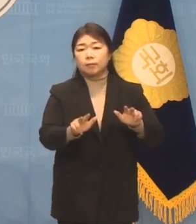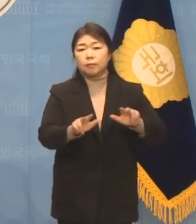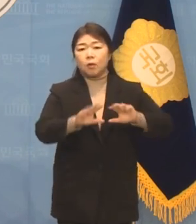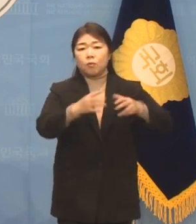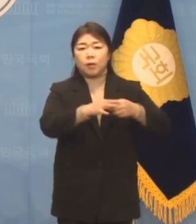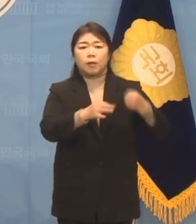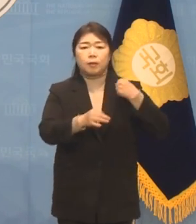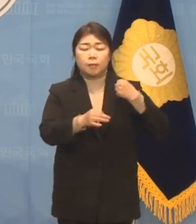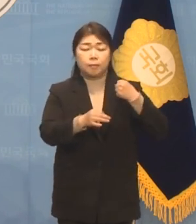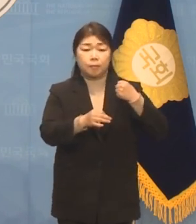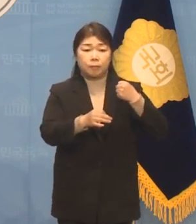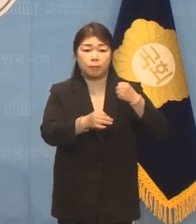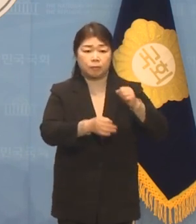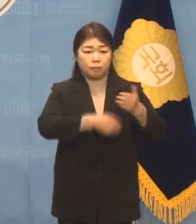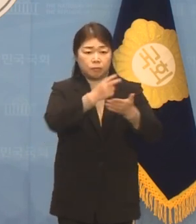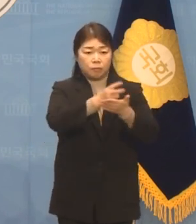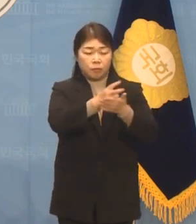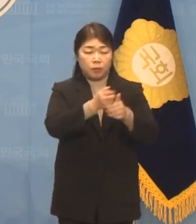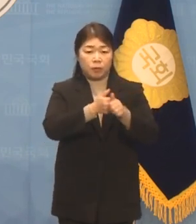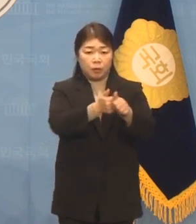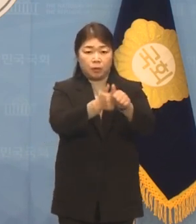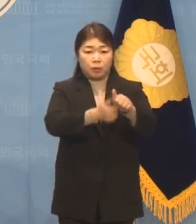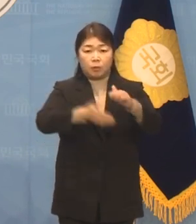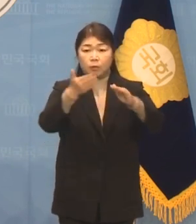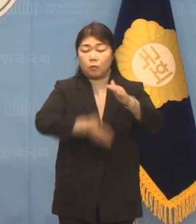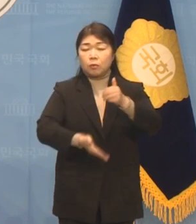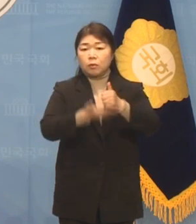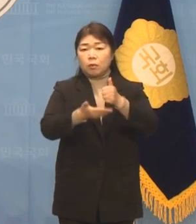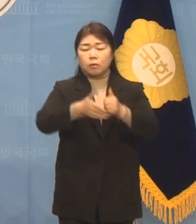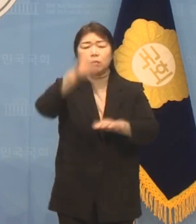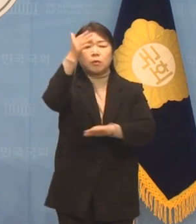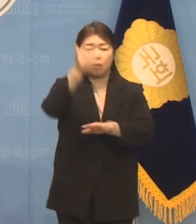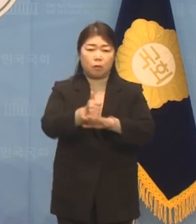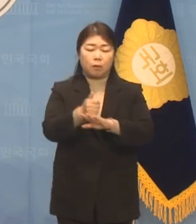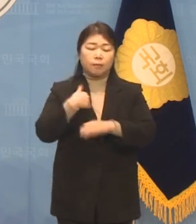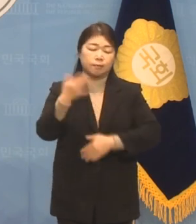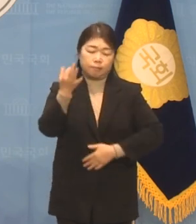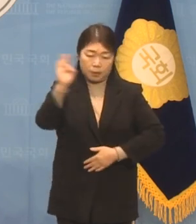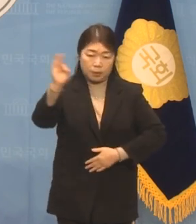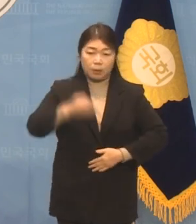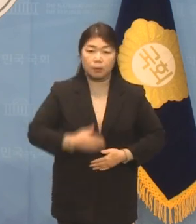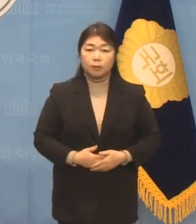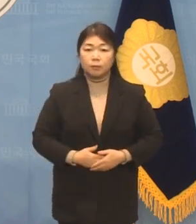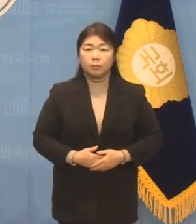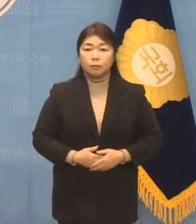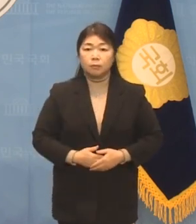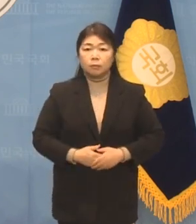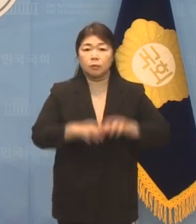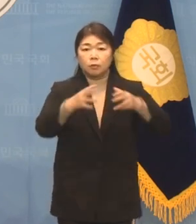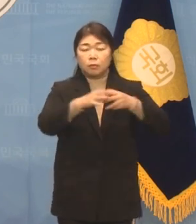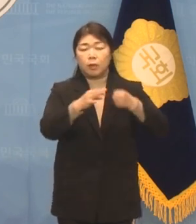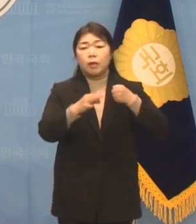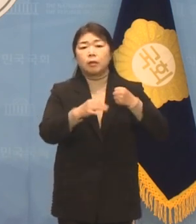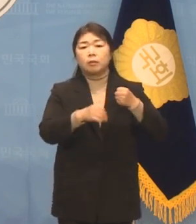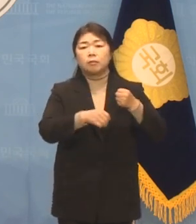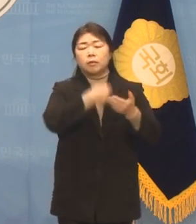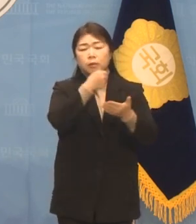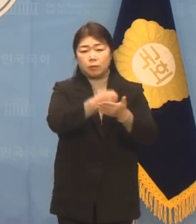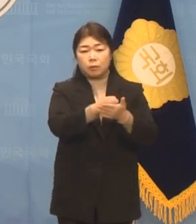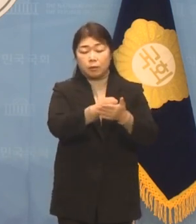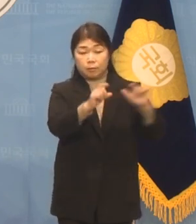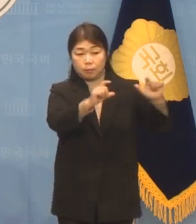공천 결과를 받아들이려 합니다. 당의 결정을 겸허히 수용합니다.